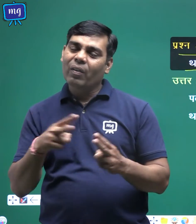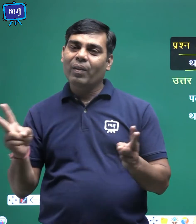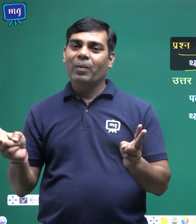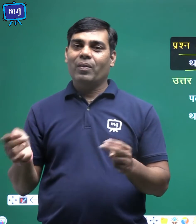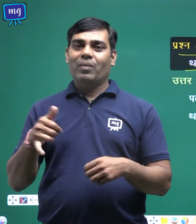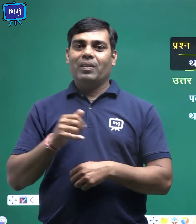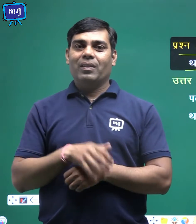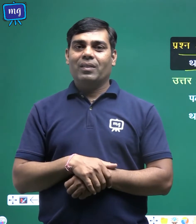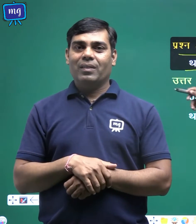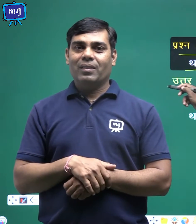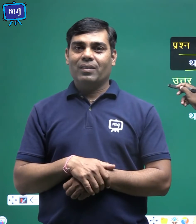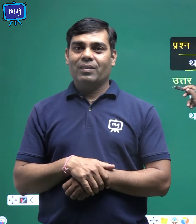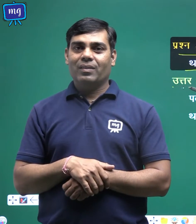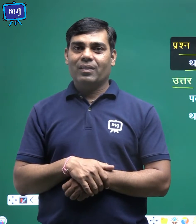बच्चों।